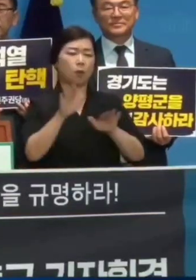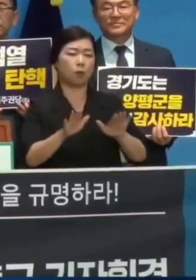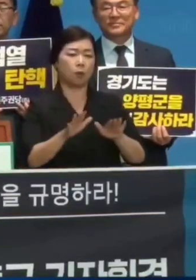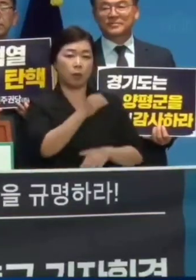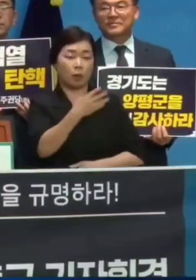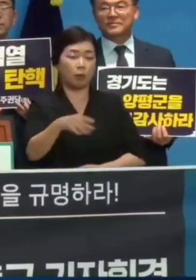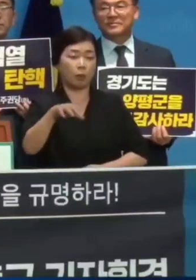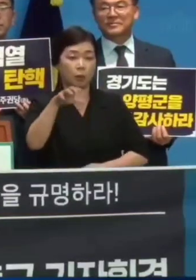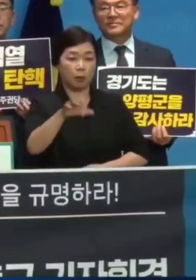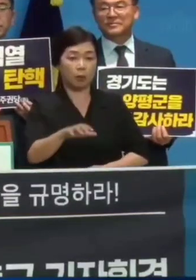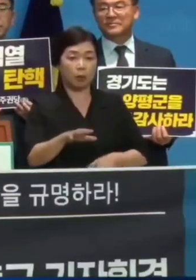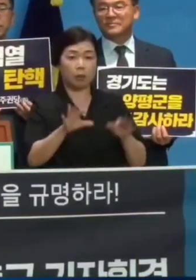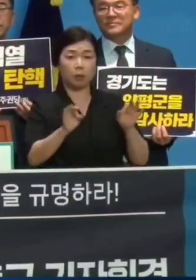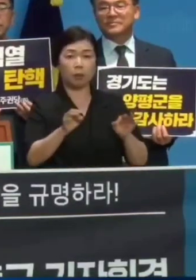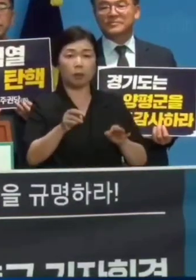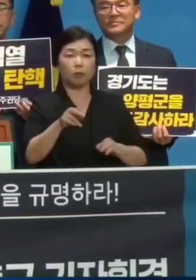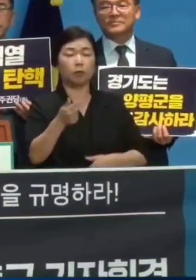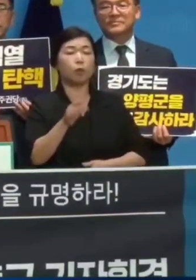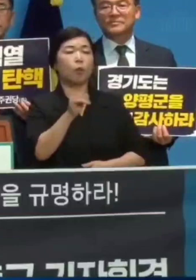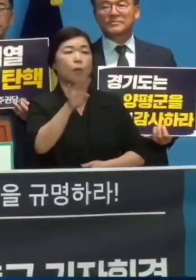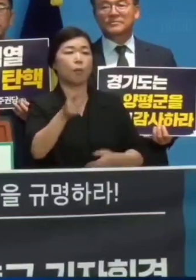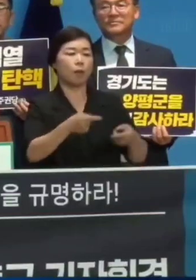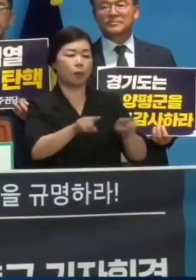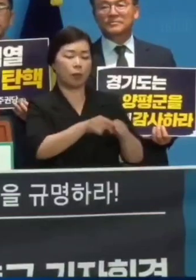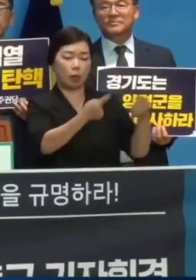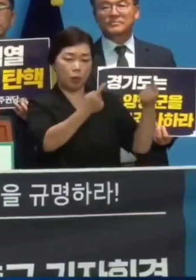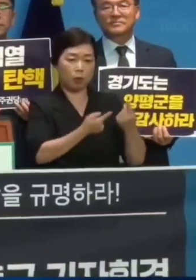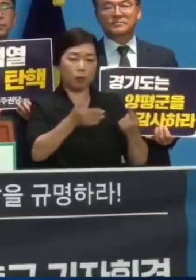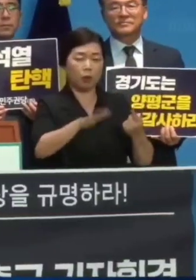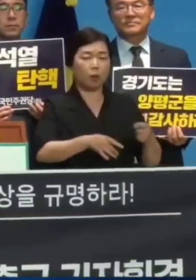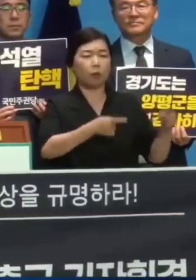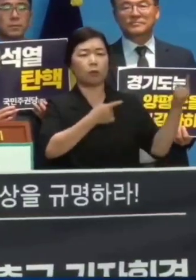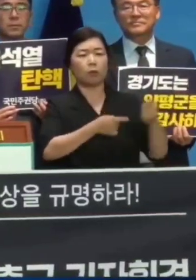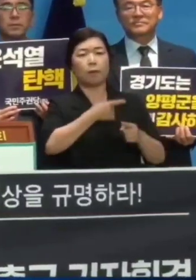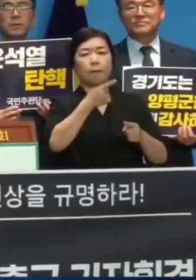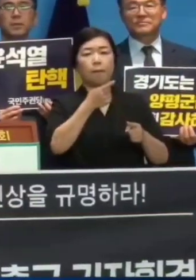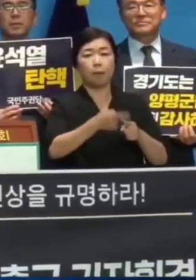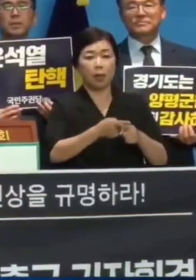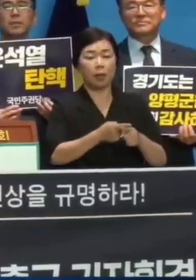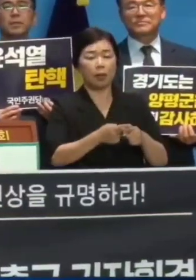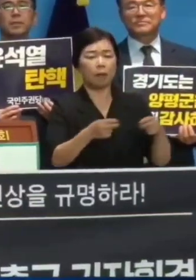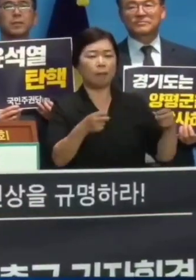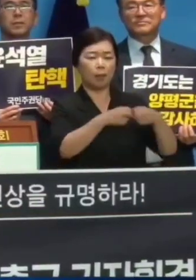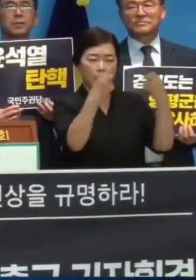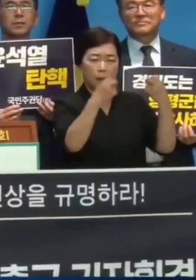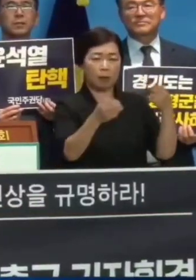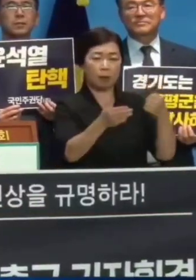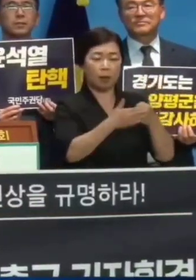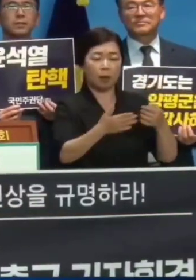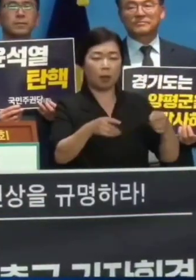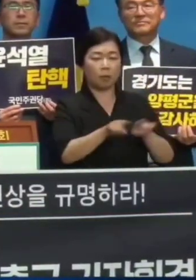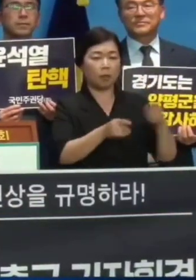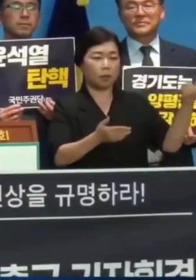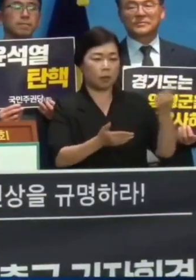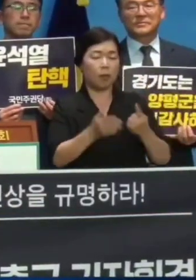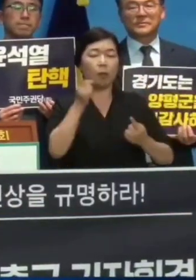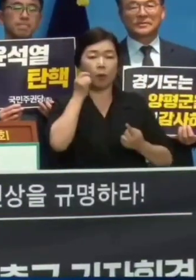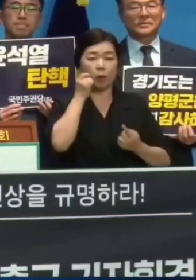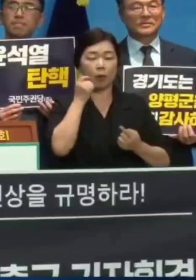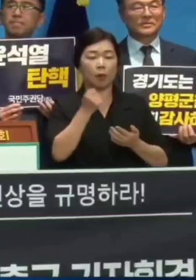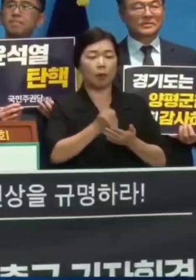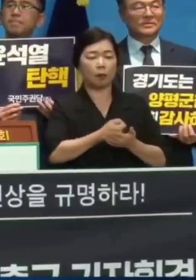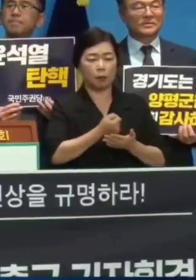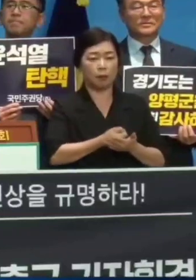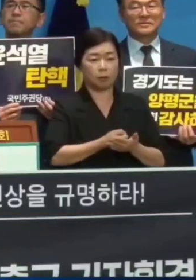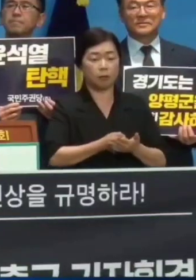양평에서 김정범님이 함께하시기로 했는데 오시다가 사고가 나서 함께하지 못했다라는